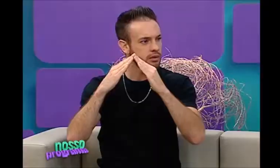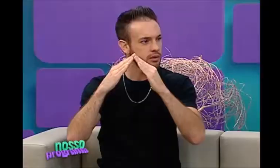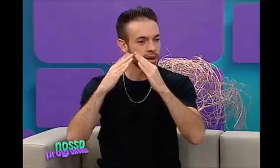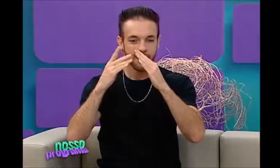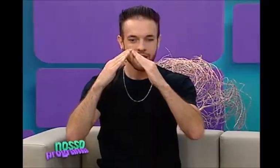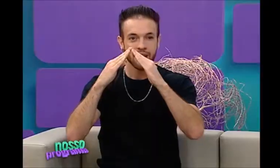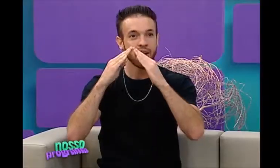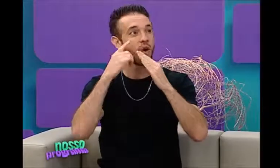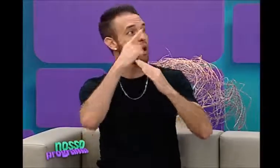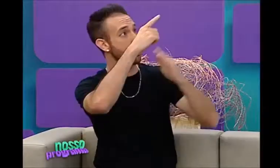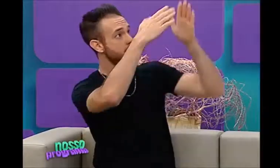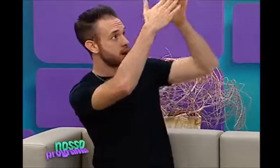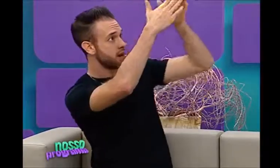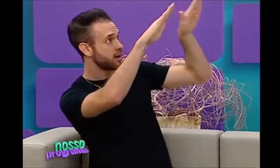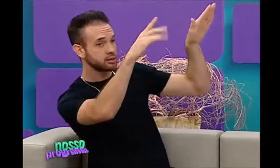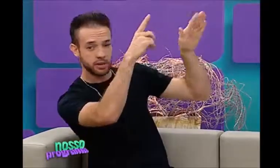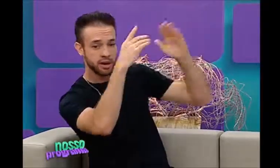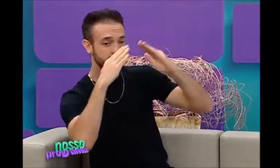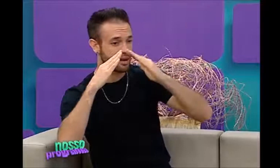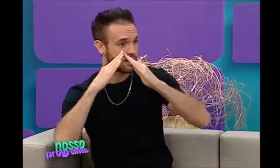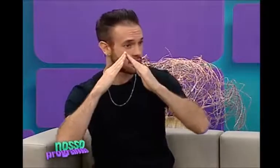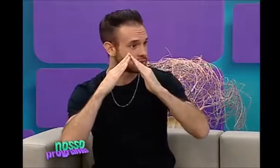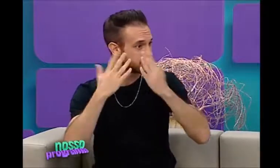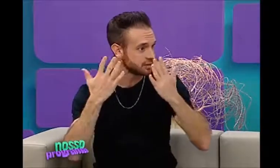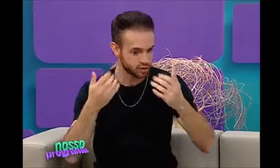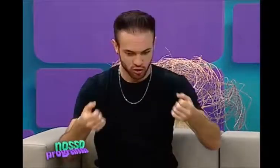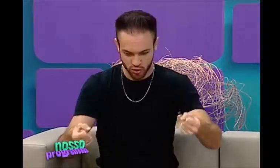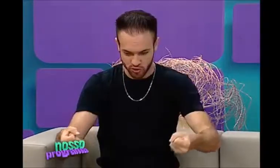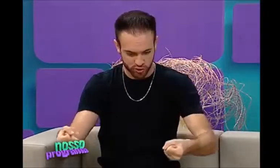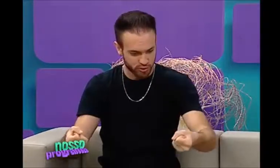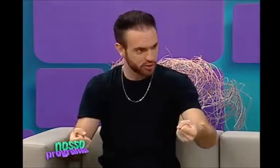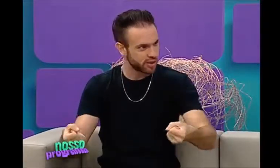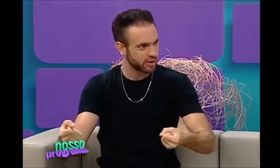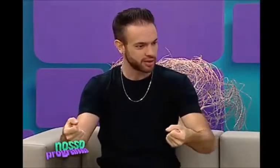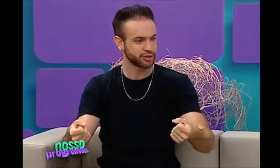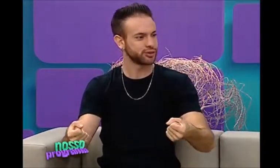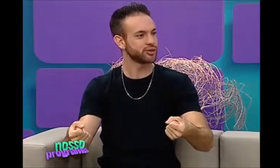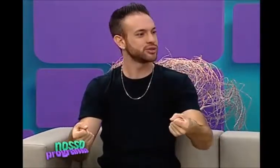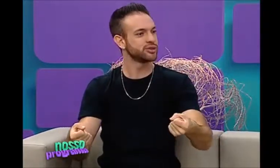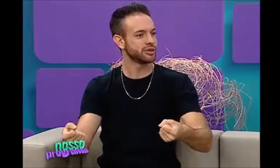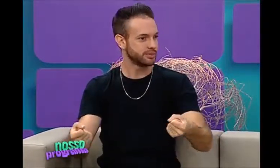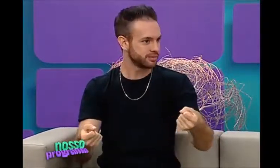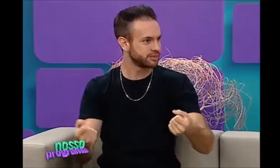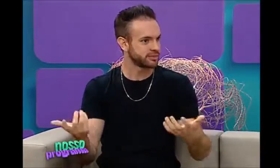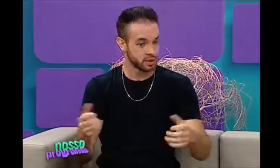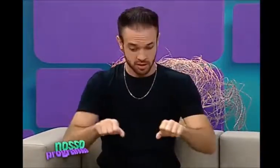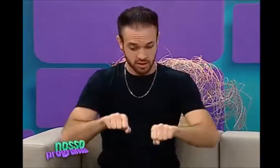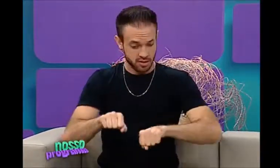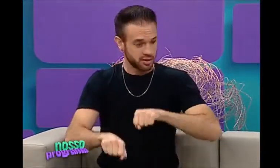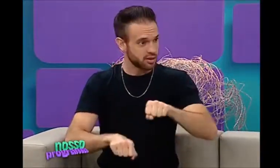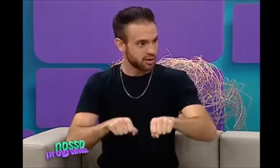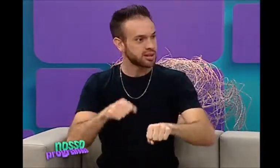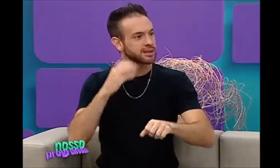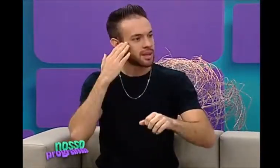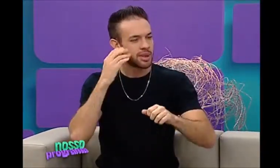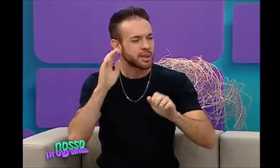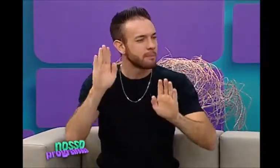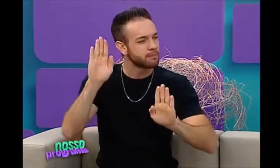Casa, esse é o sinal de casa. Então por quê? Por que casa? Porque tem um telhado, caminhão, né?